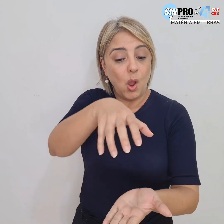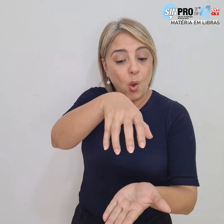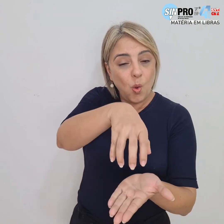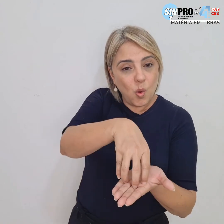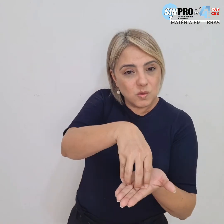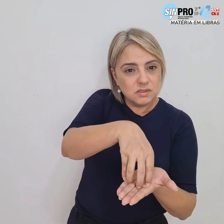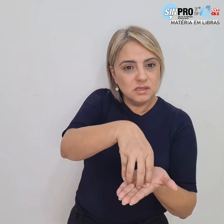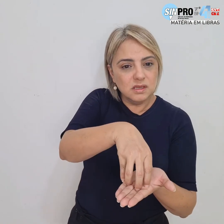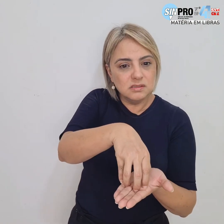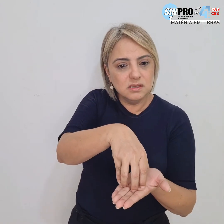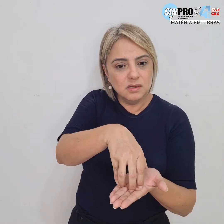de educação